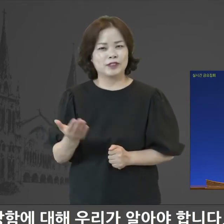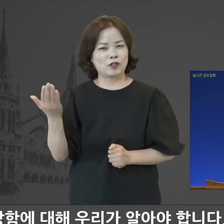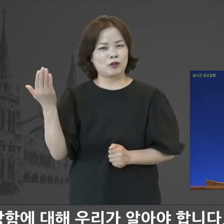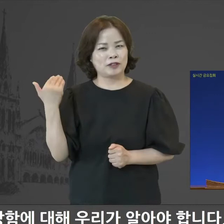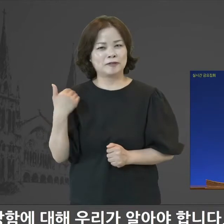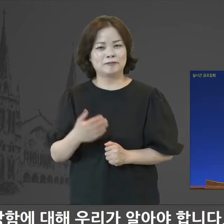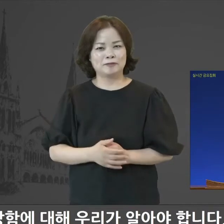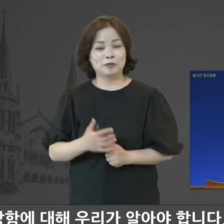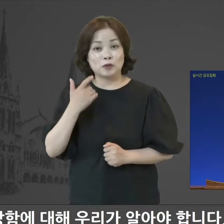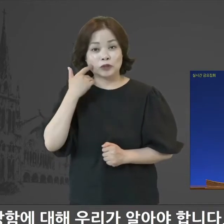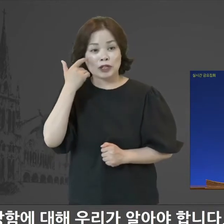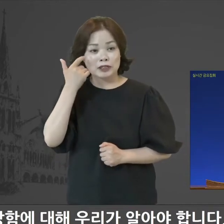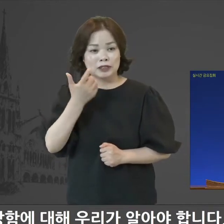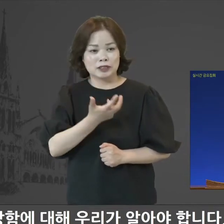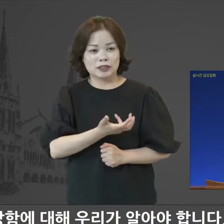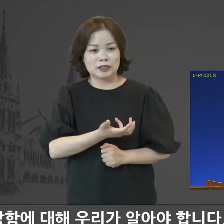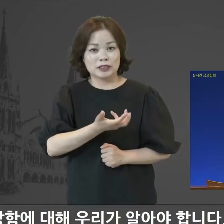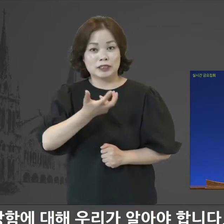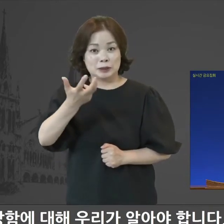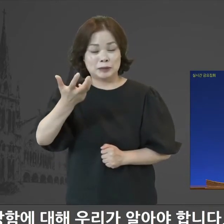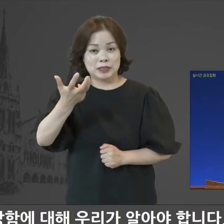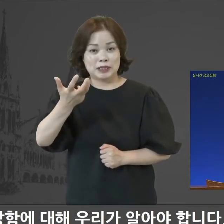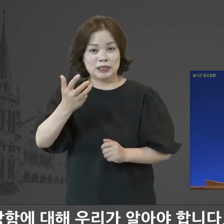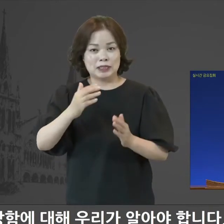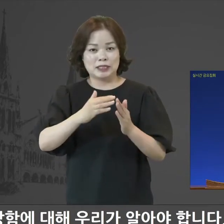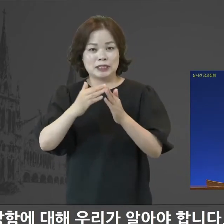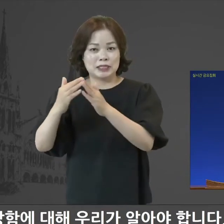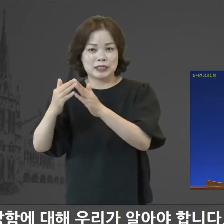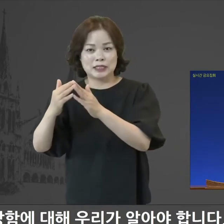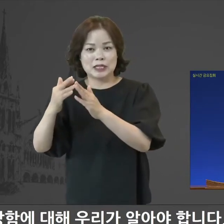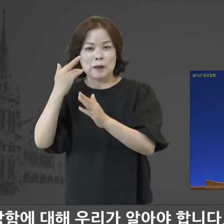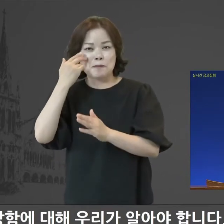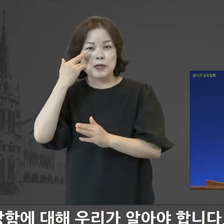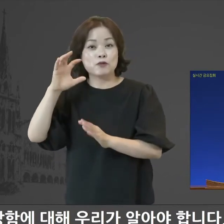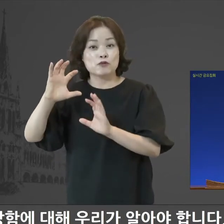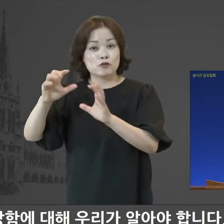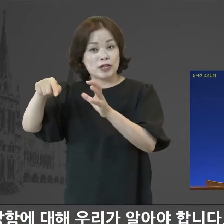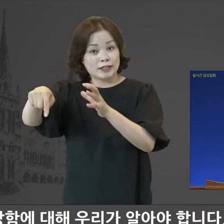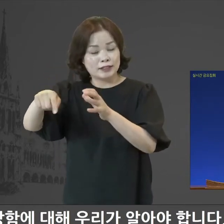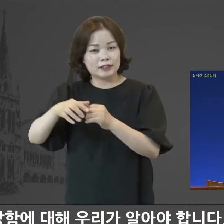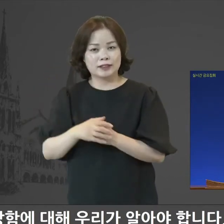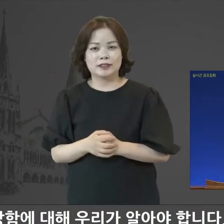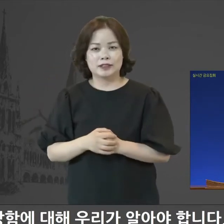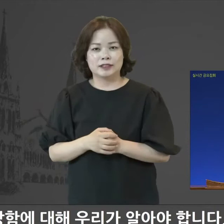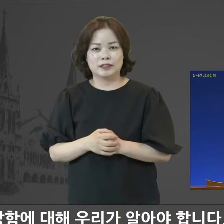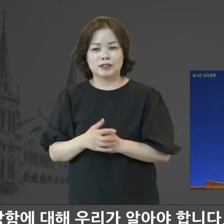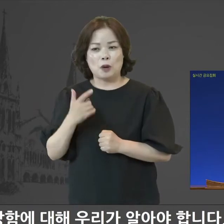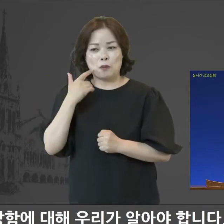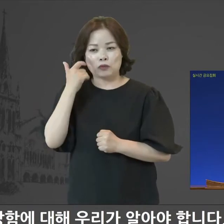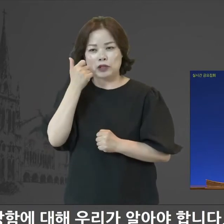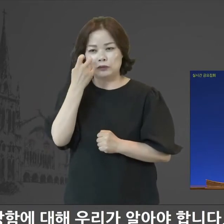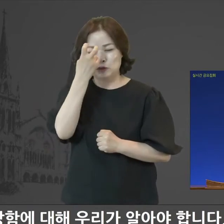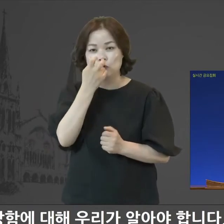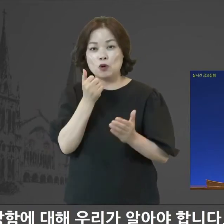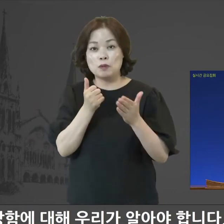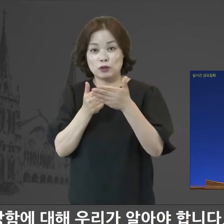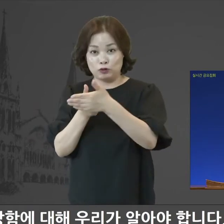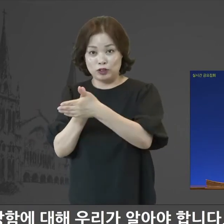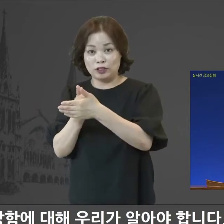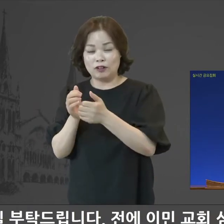전에 제가 이민교회 섬길 때 저를 이렇게 늘 돌봐주시던